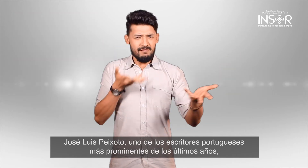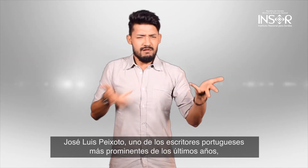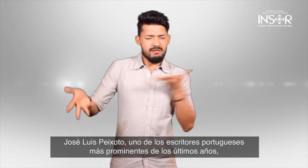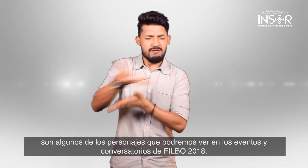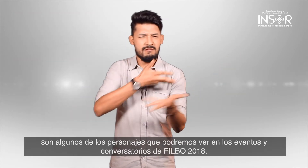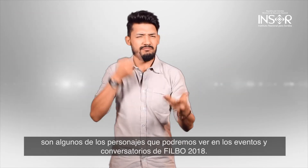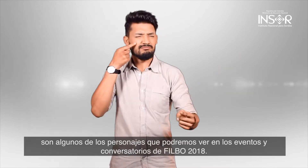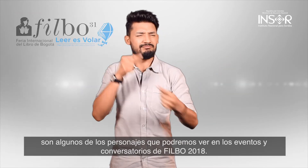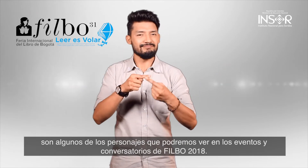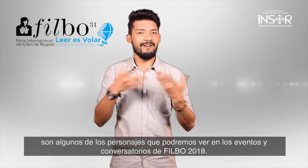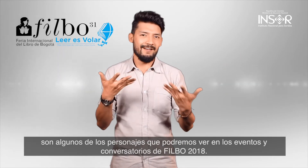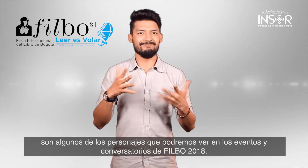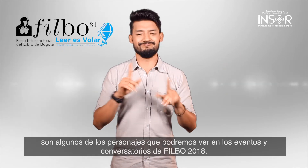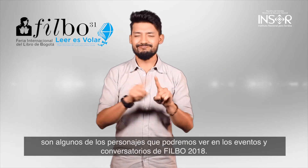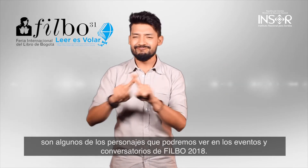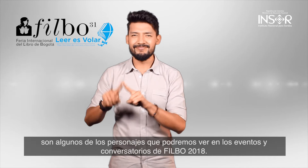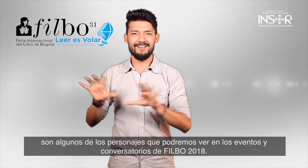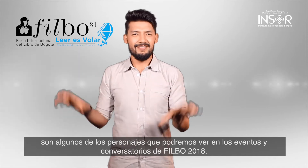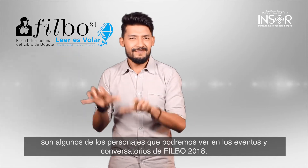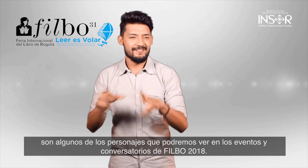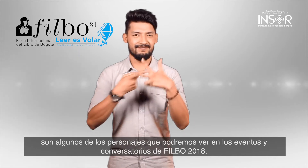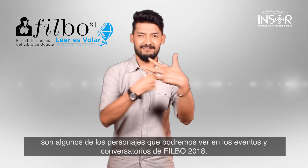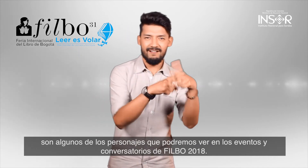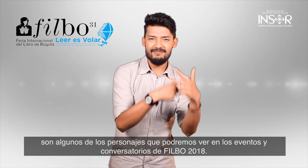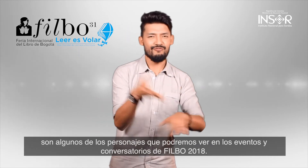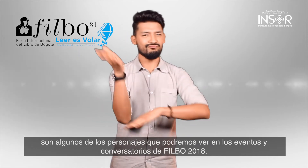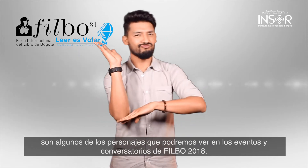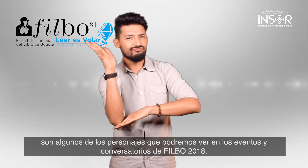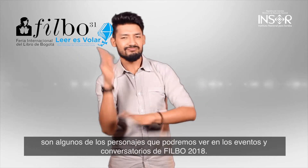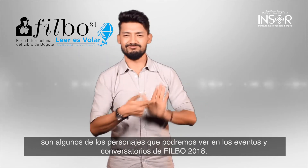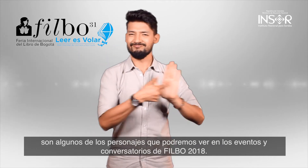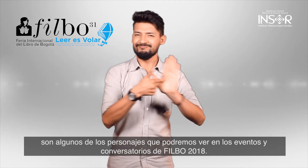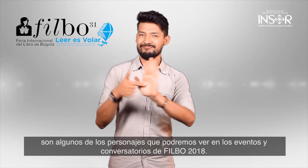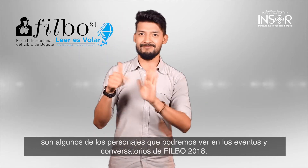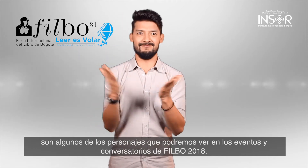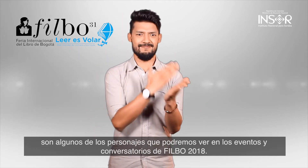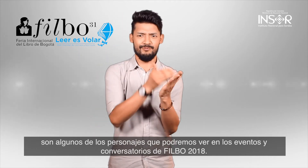Son algunos de los personajes que podremos ver en los eventos y conversatorios de Filbo 2018